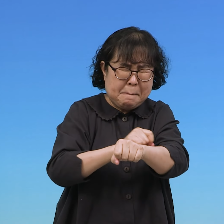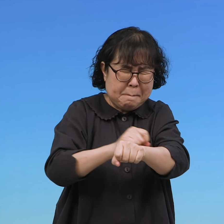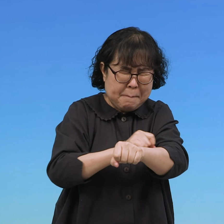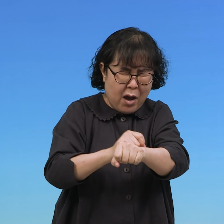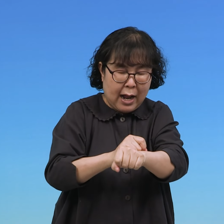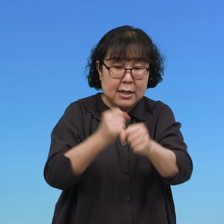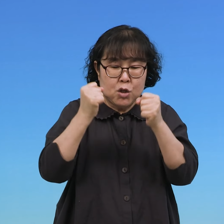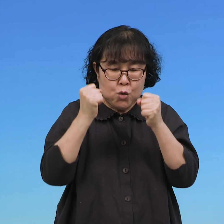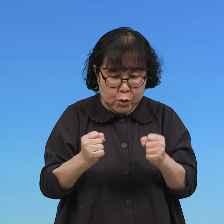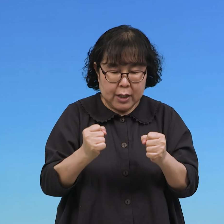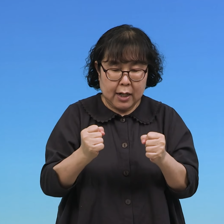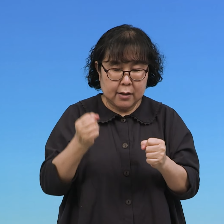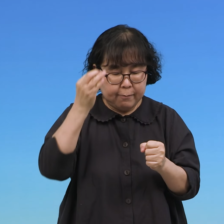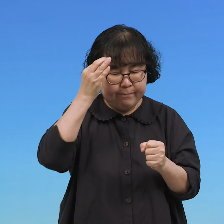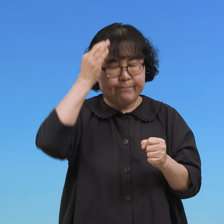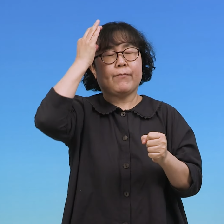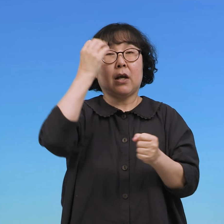인식을 가지게 하려면